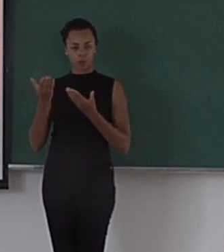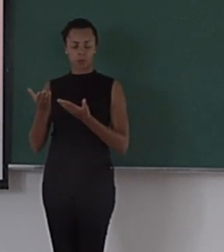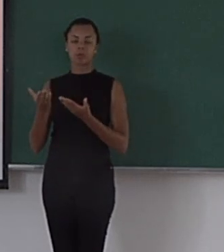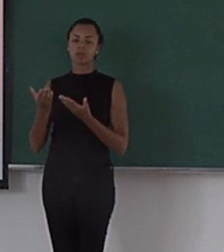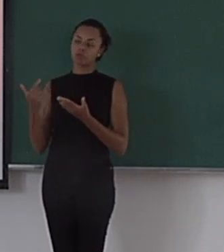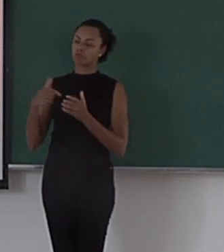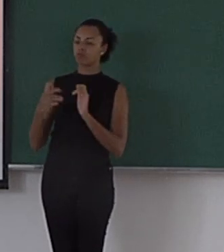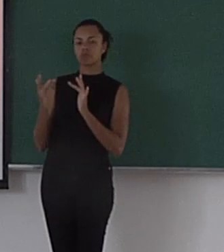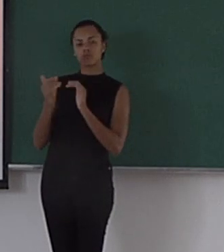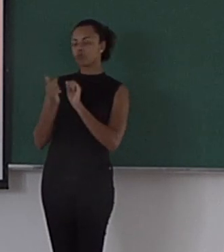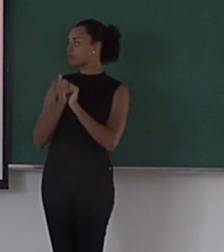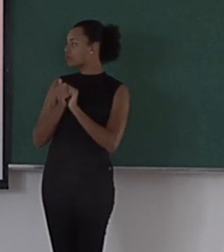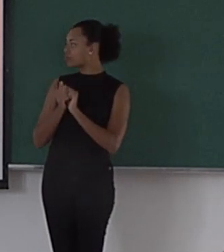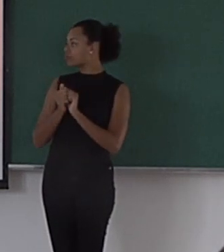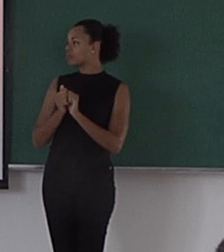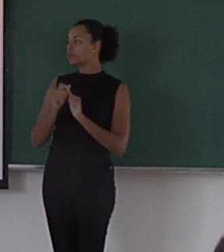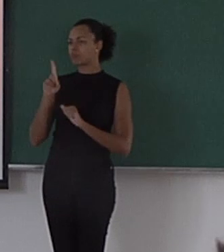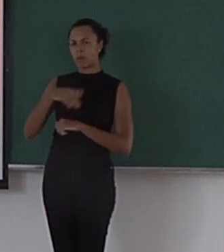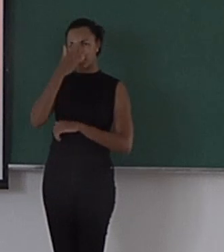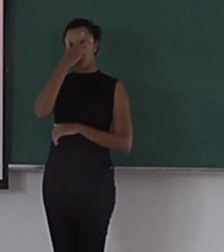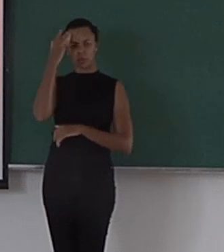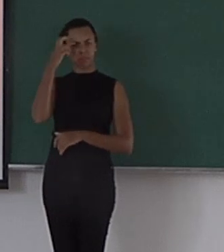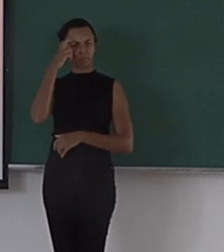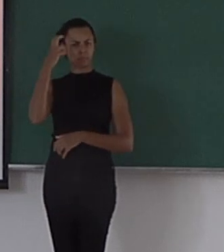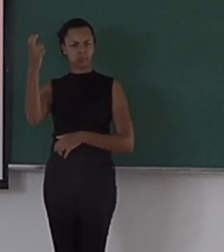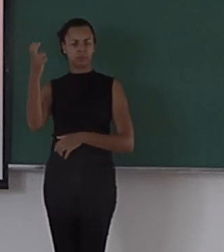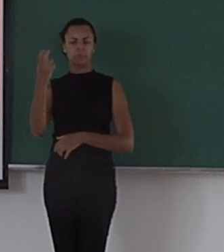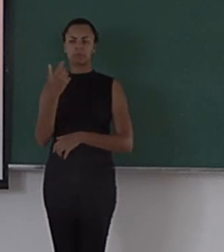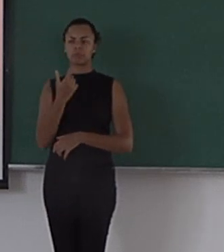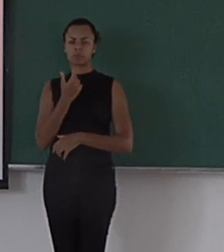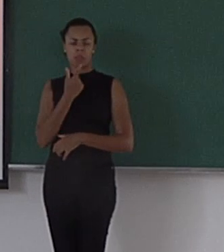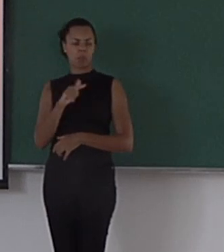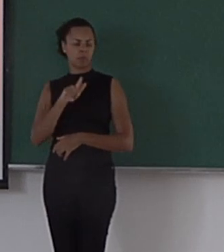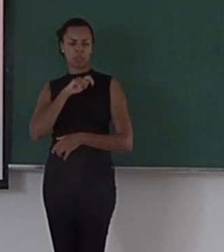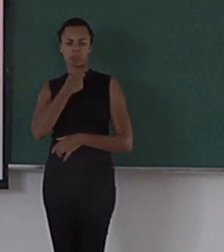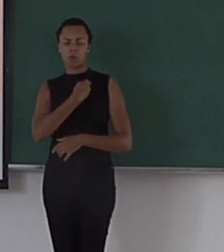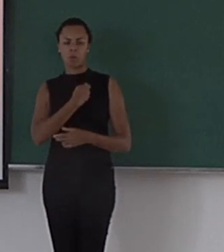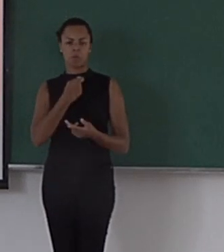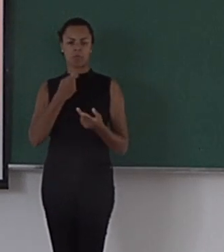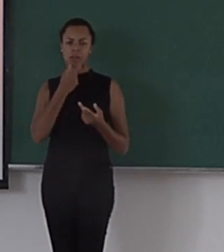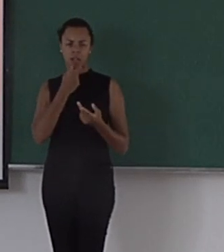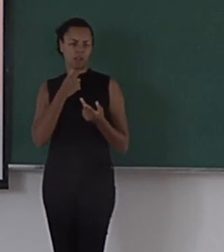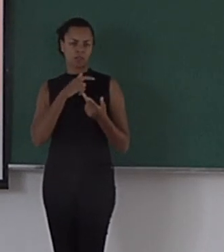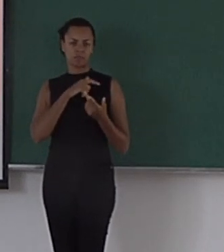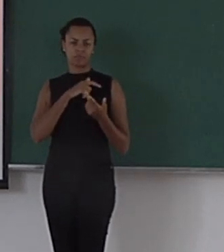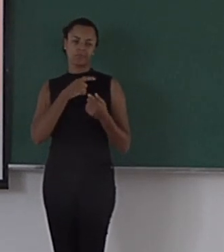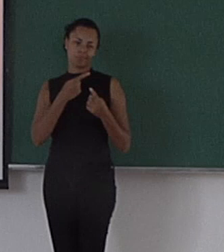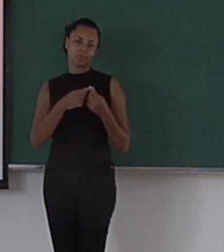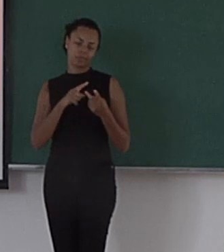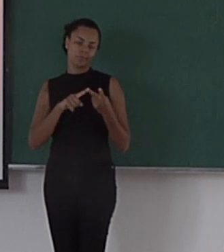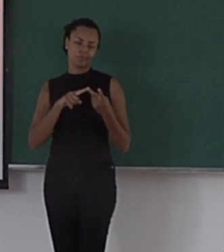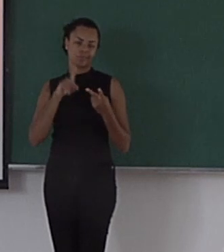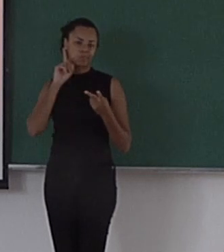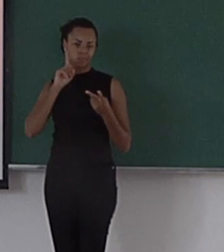fez essas fotos. Ela é uma pessoa muito culta, assim, fala espanhol, fala inglês, né, claro, que ela foi acolhida